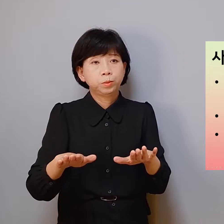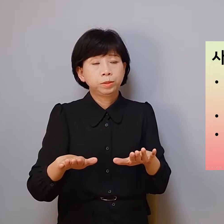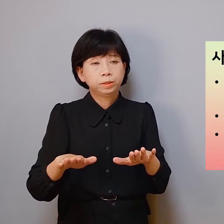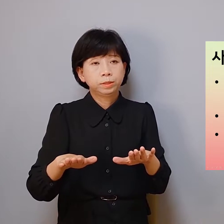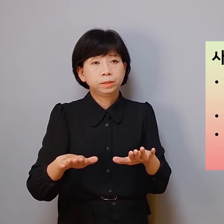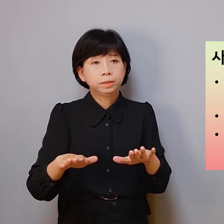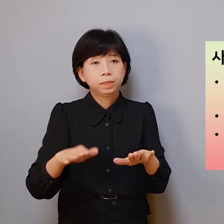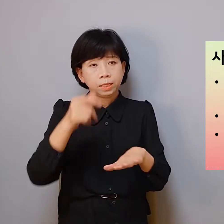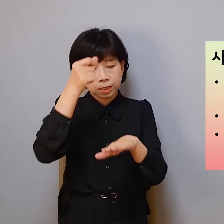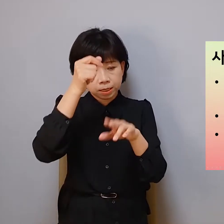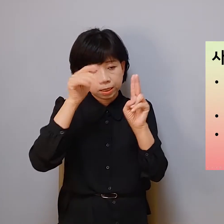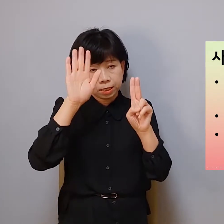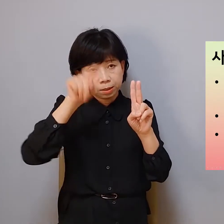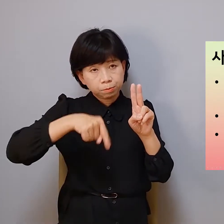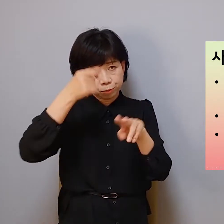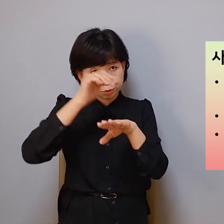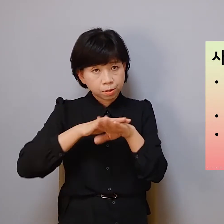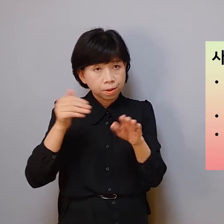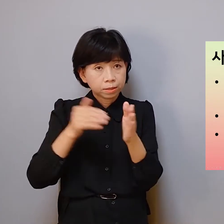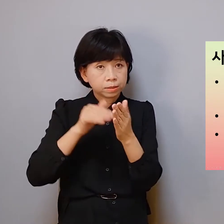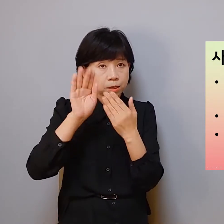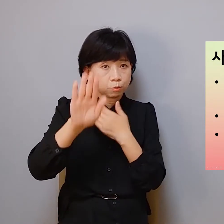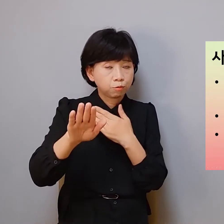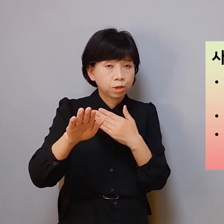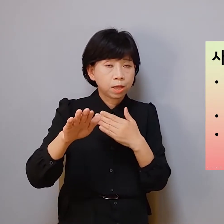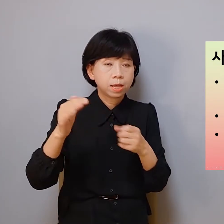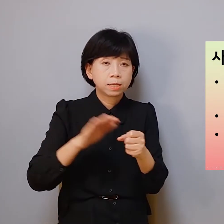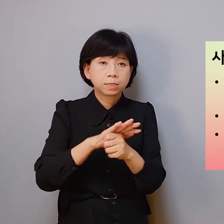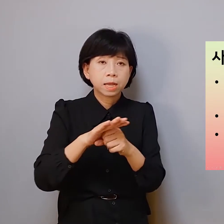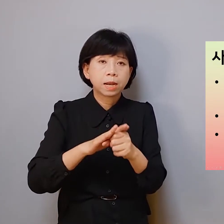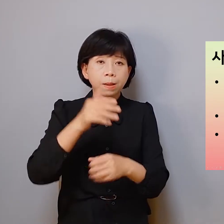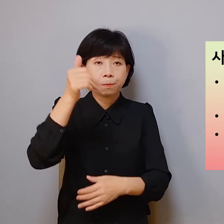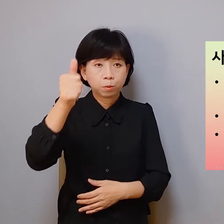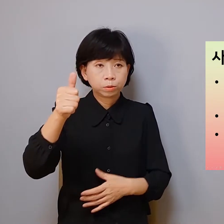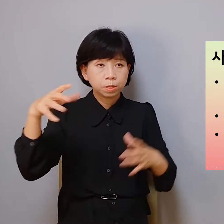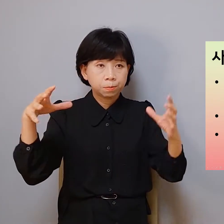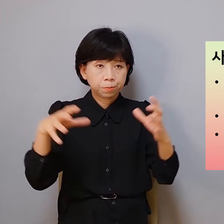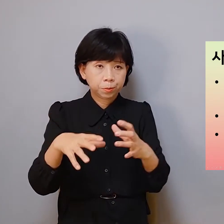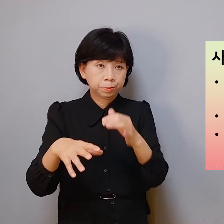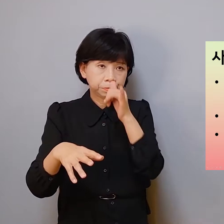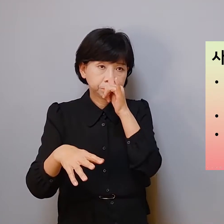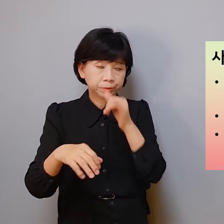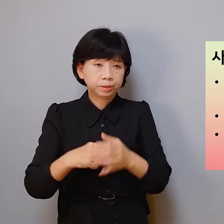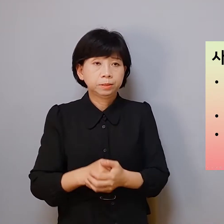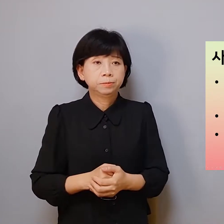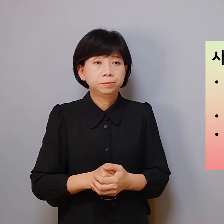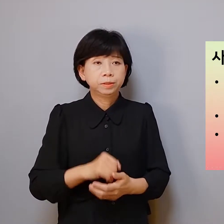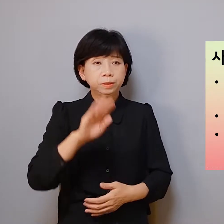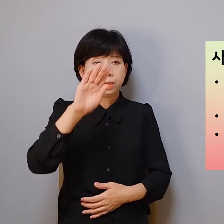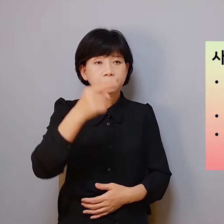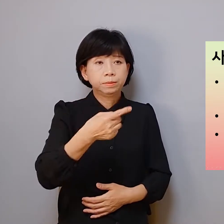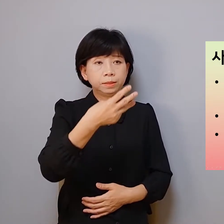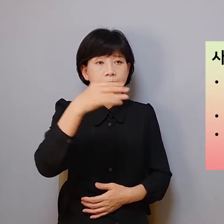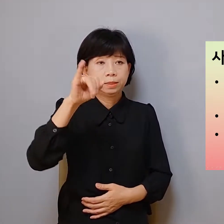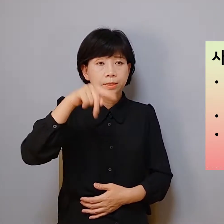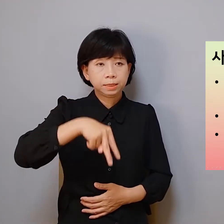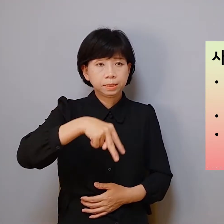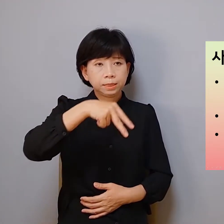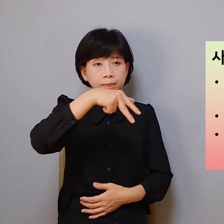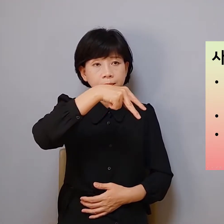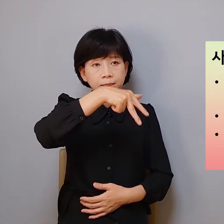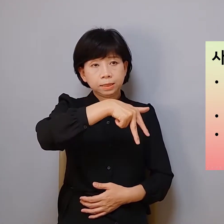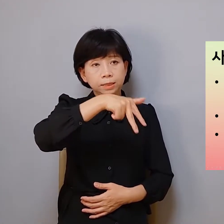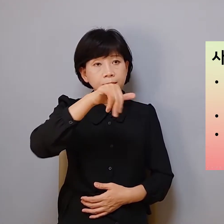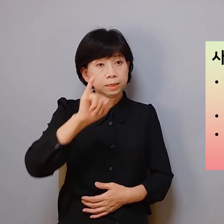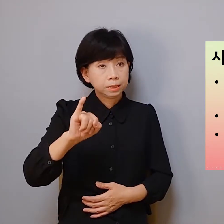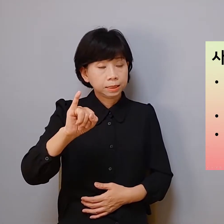오늘 주일 2부 예배 후 사랑 목자는 식당에서 모입니다. 브릿지 나눔 훈련 후